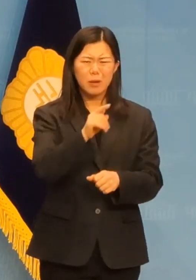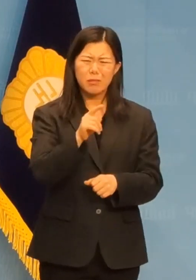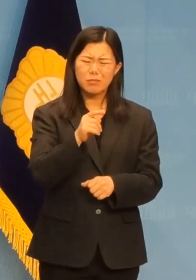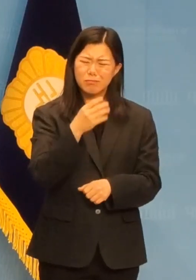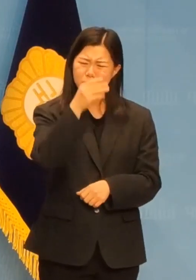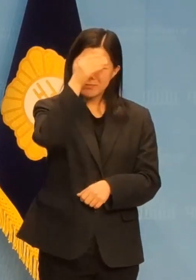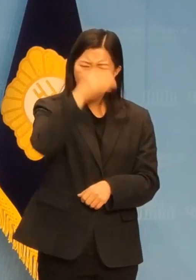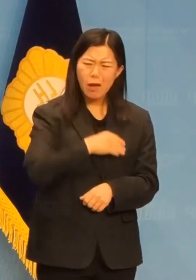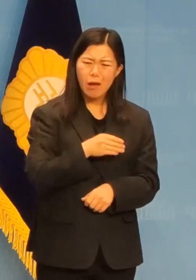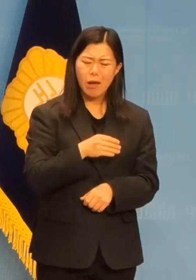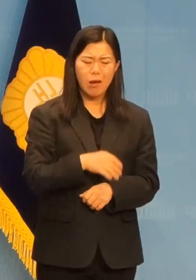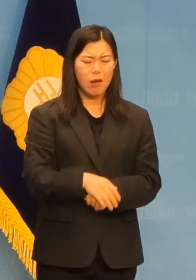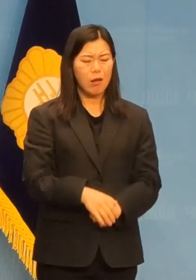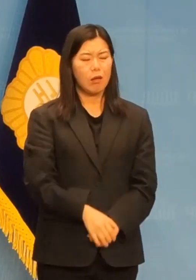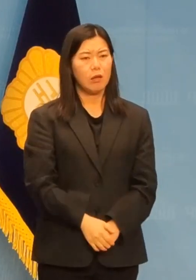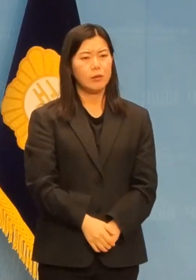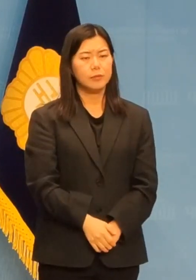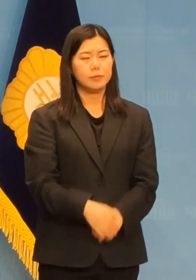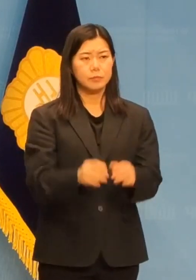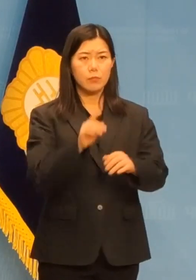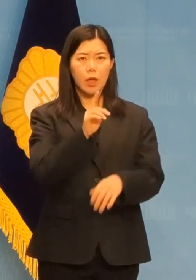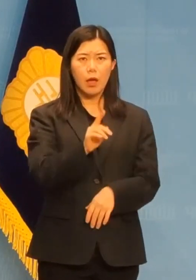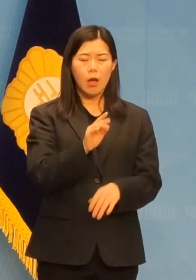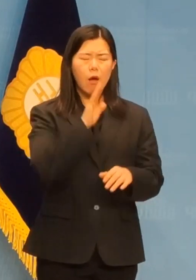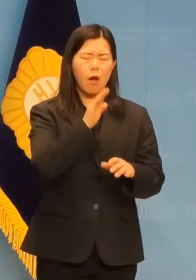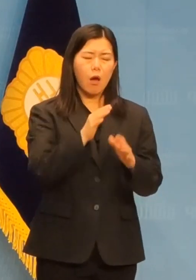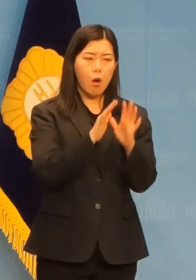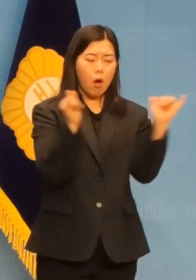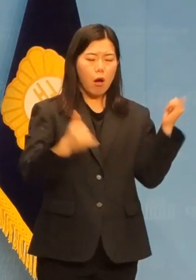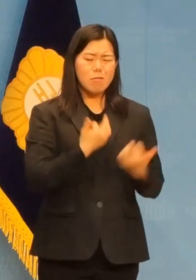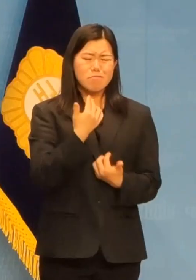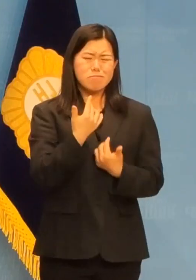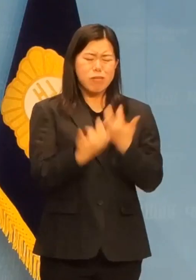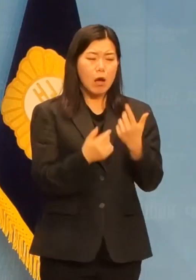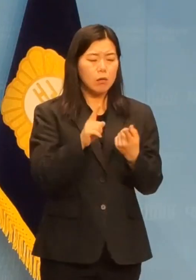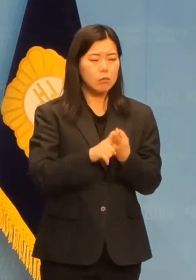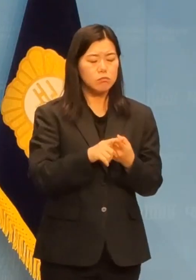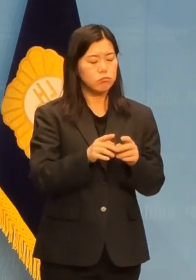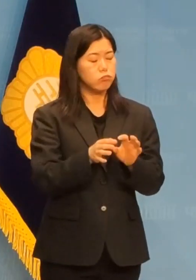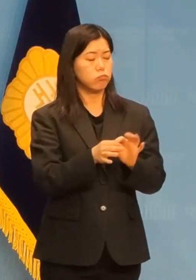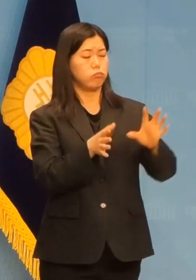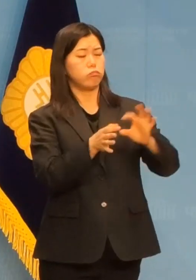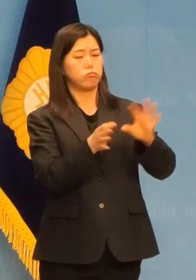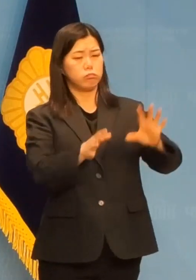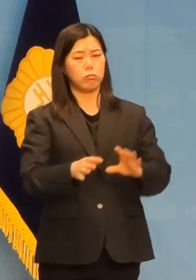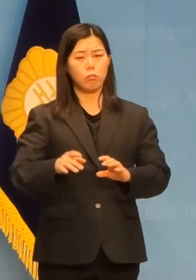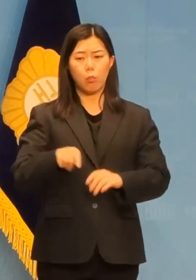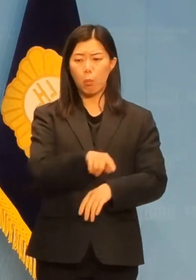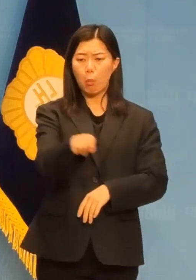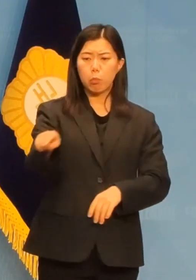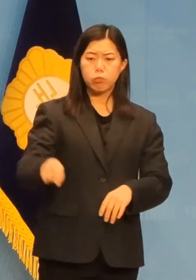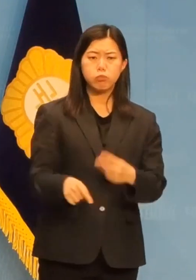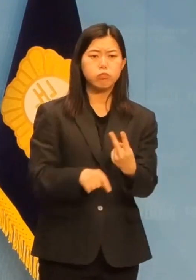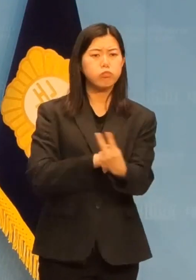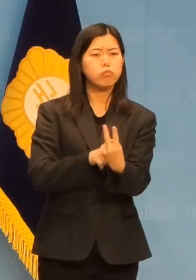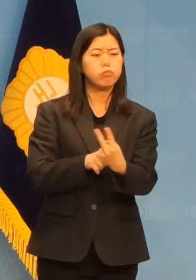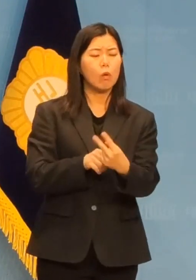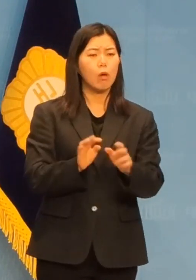그야말로 가증스럽습니다. 하늘을 찌르는 우리 국민들의 분노에는 아랑곳 없이 국민의힘과 개혁신당은